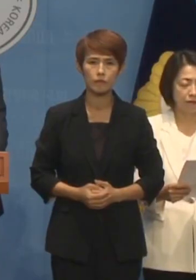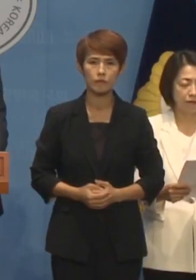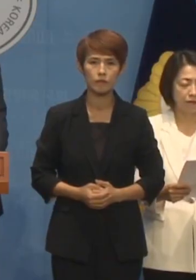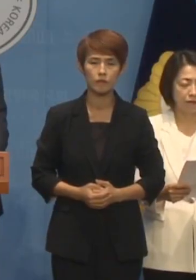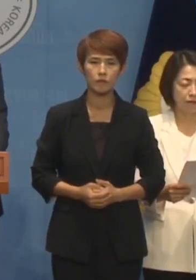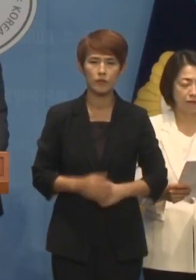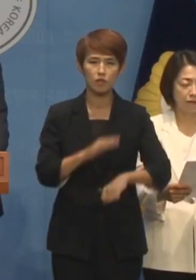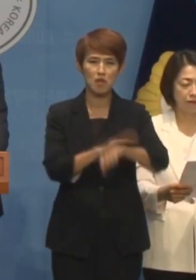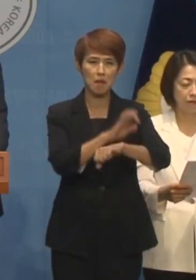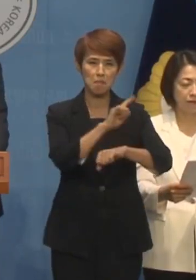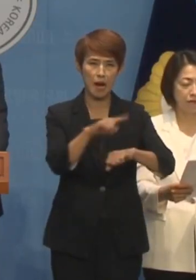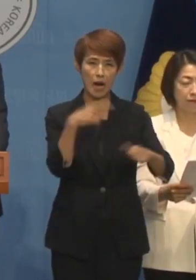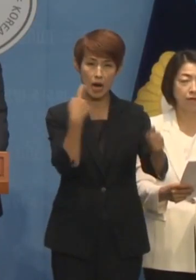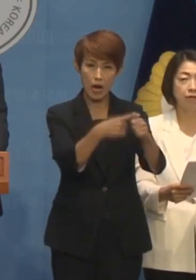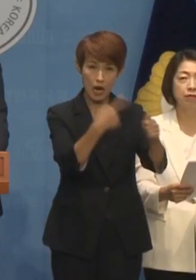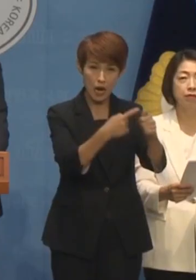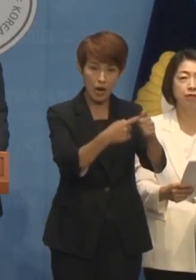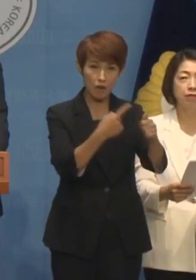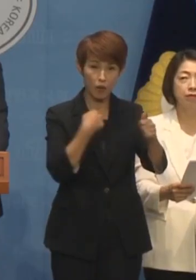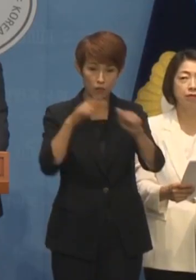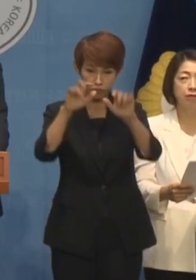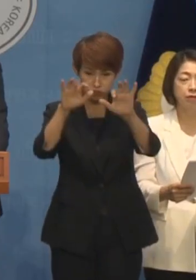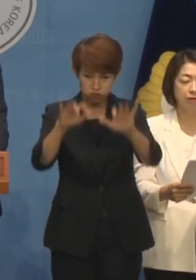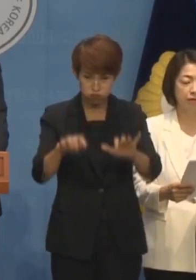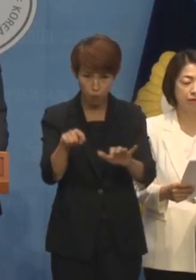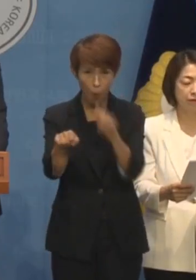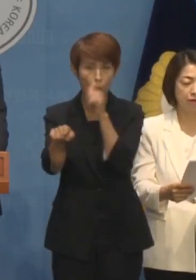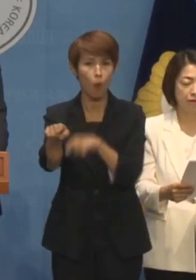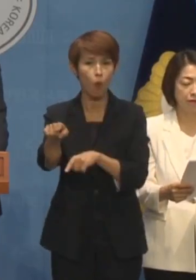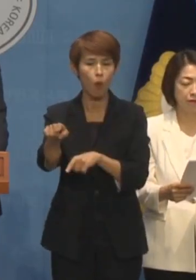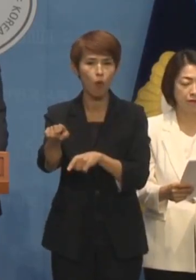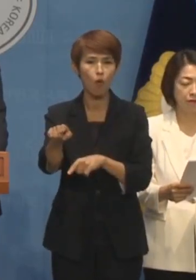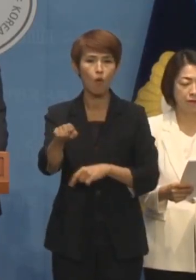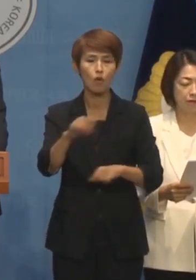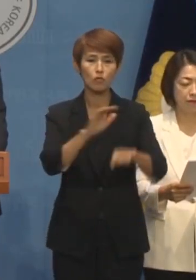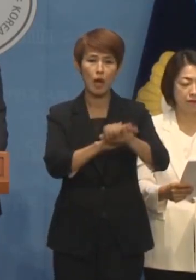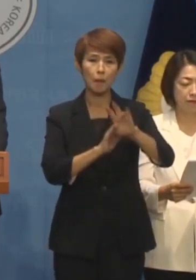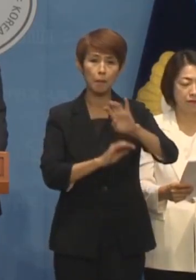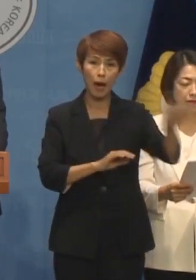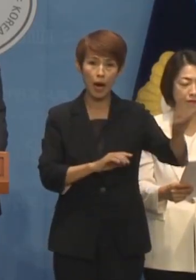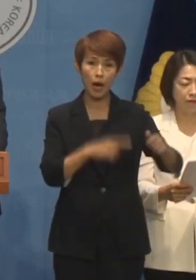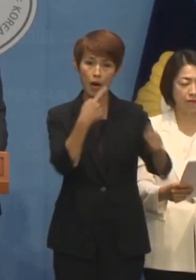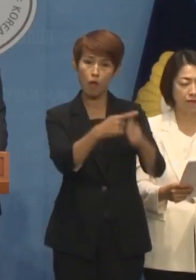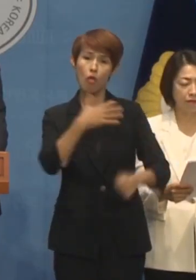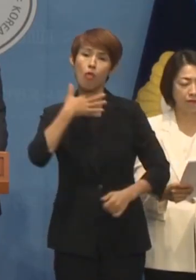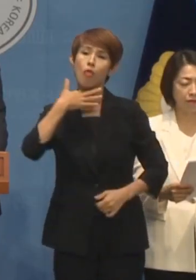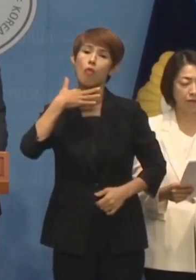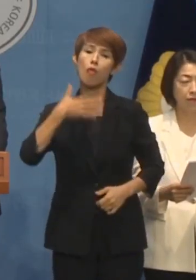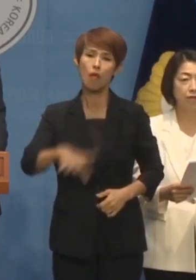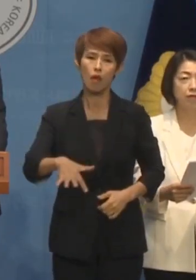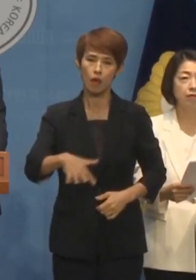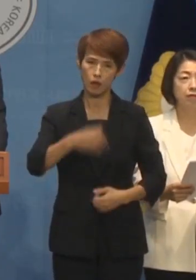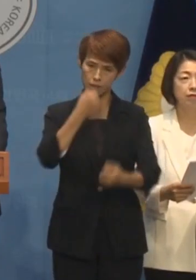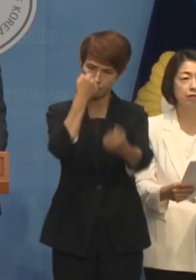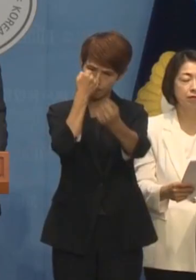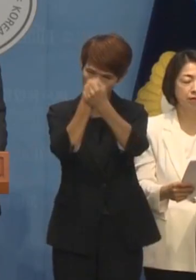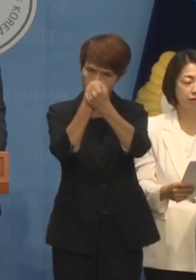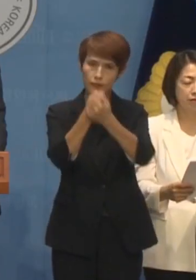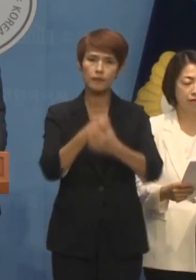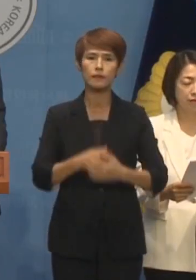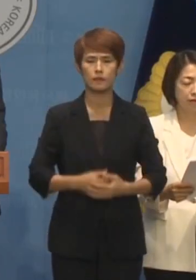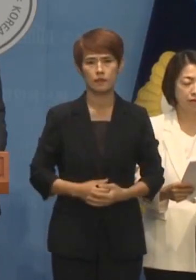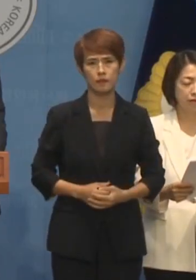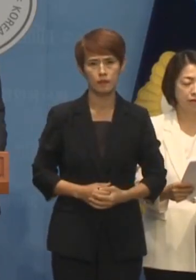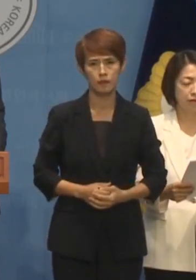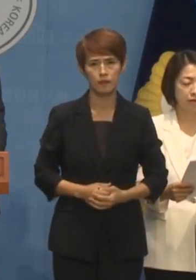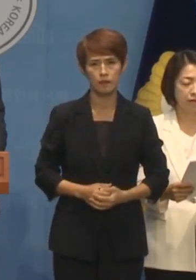좌파를 비난한 본인 글들이 곳곳에 남아있는데도 좌파를 비난하지 않았다는 뻔뻔한 답변도 수차례